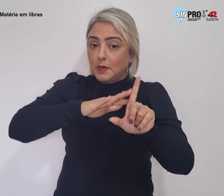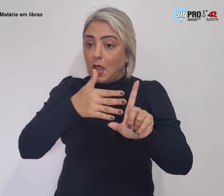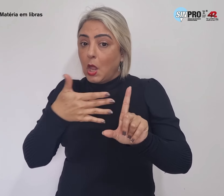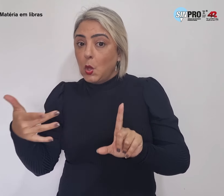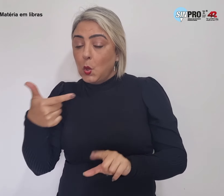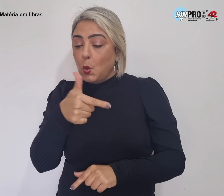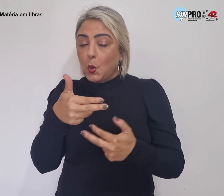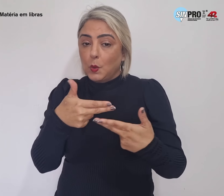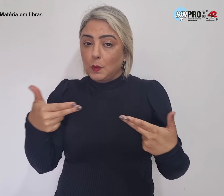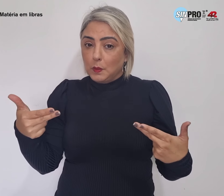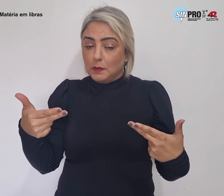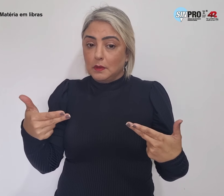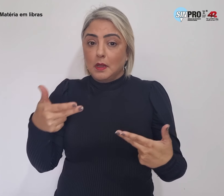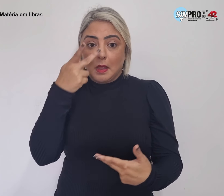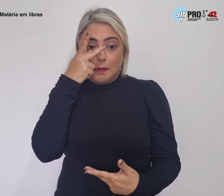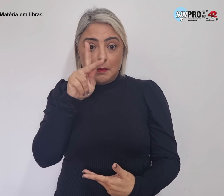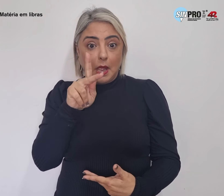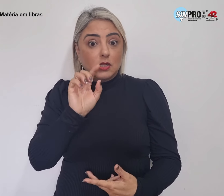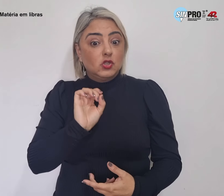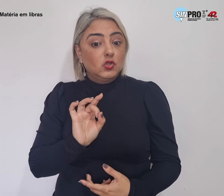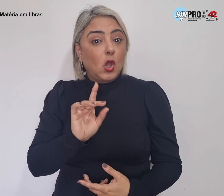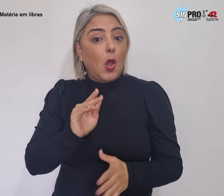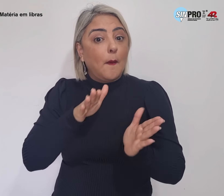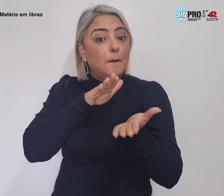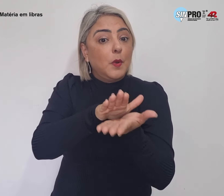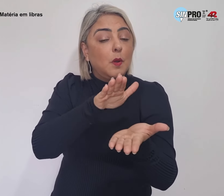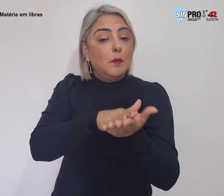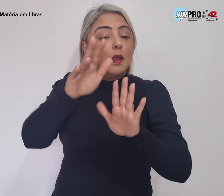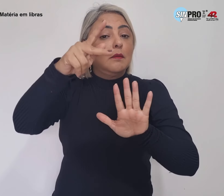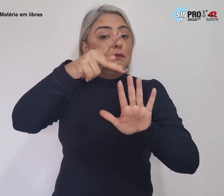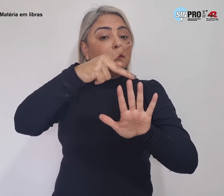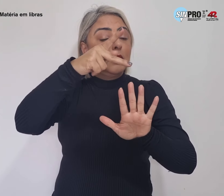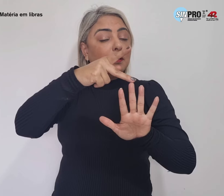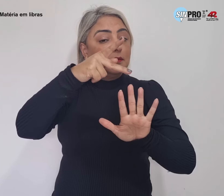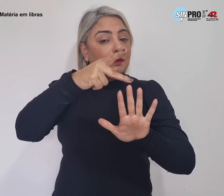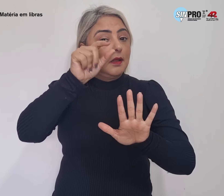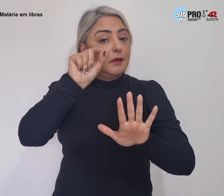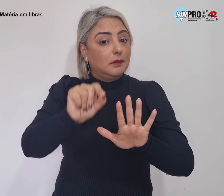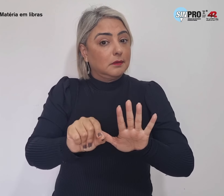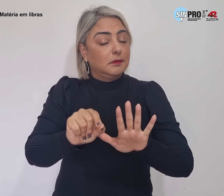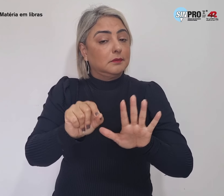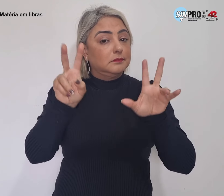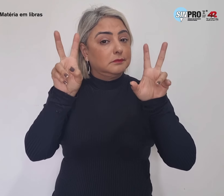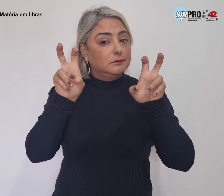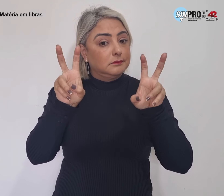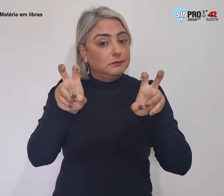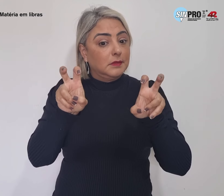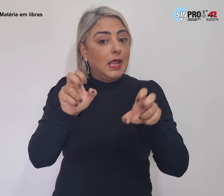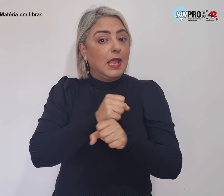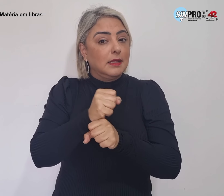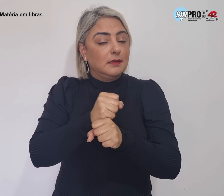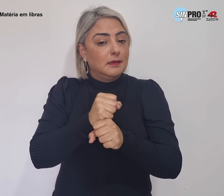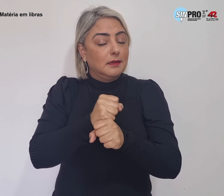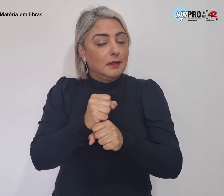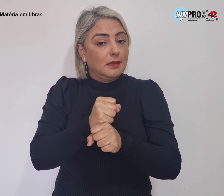então publicar portaria a respeito dos temas. Neste ano, entretanto, essa negociação